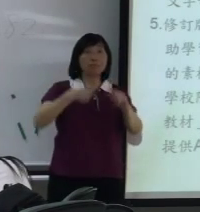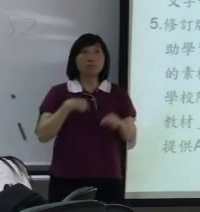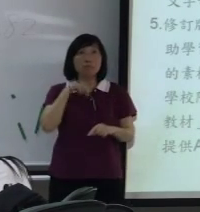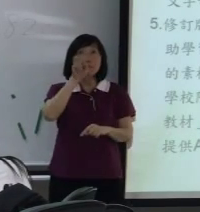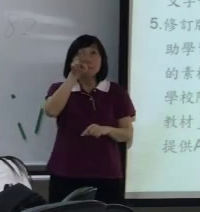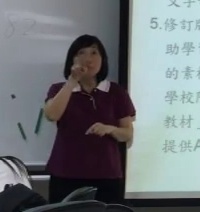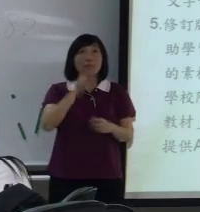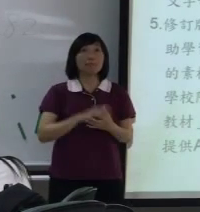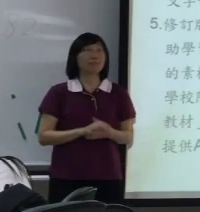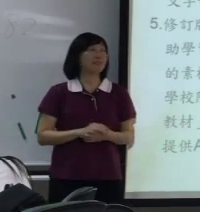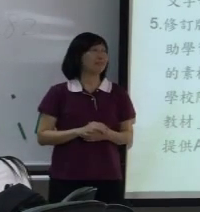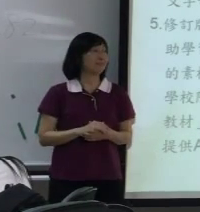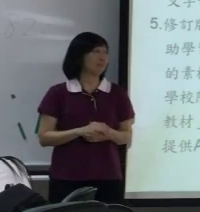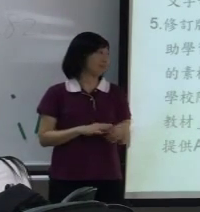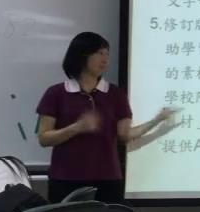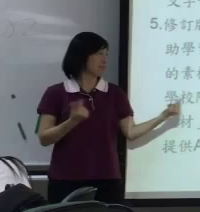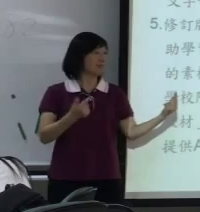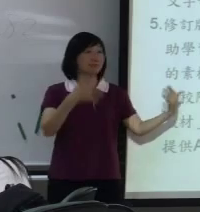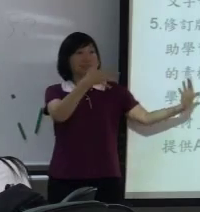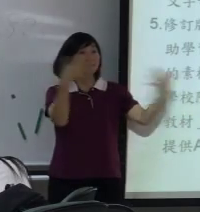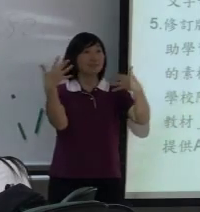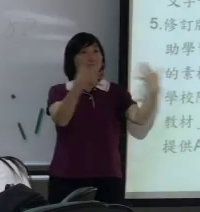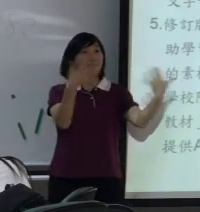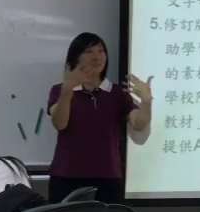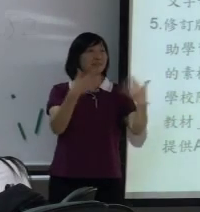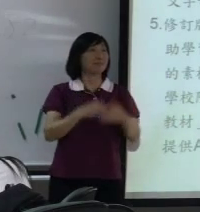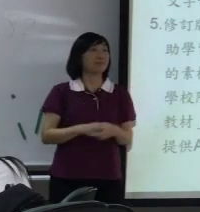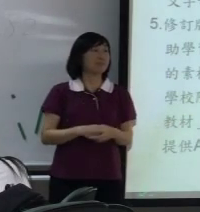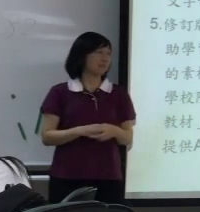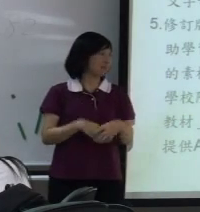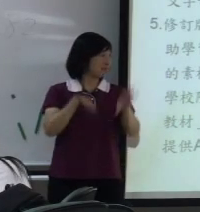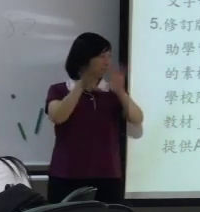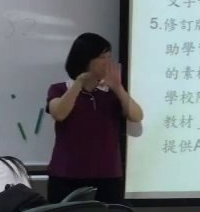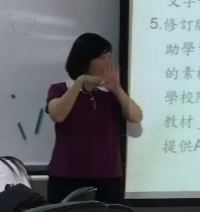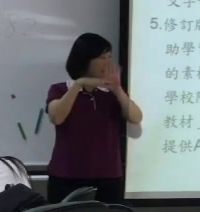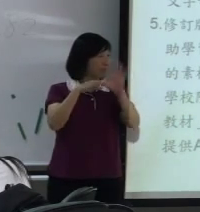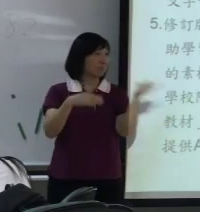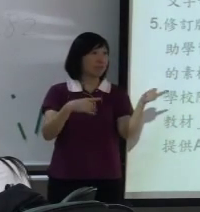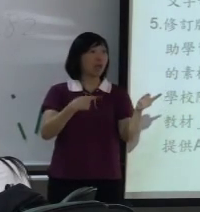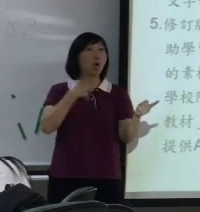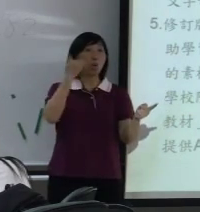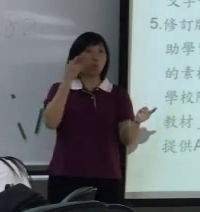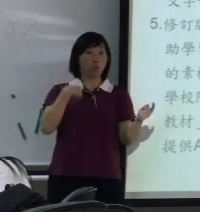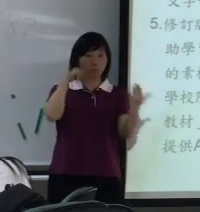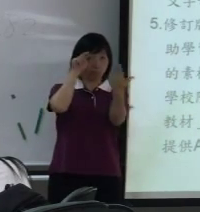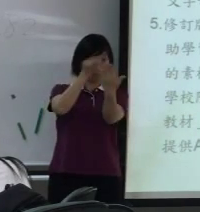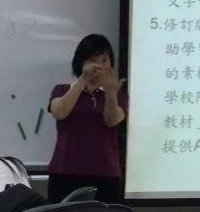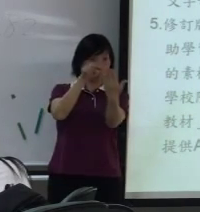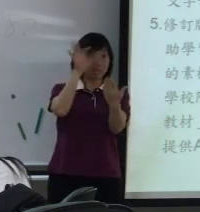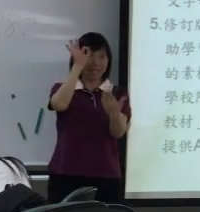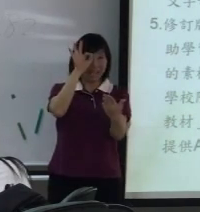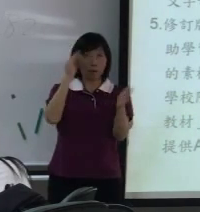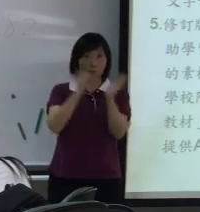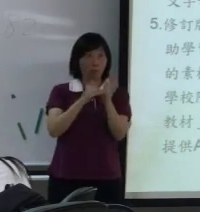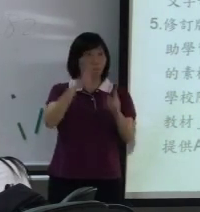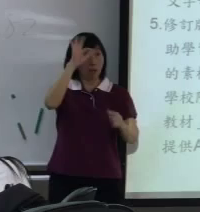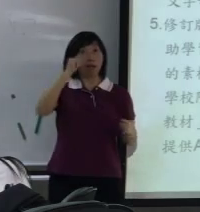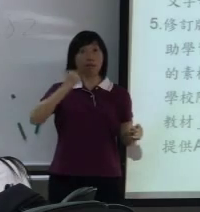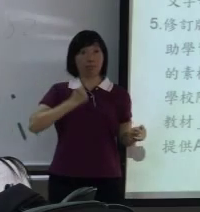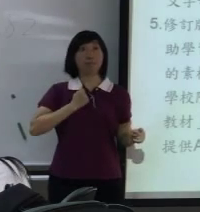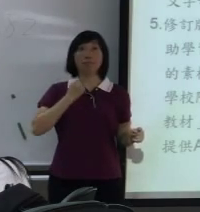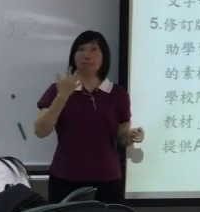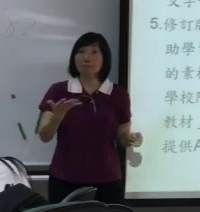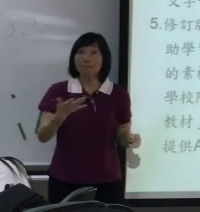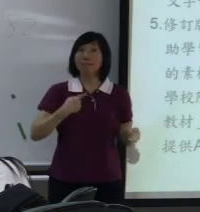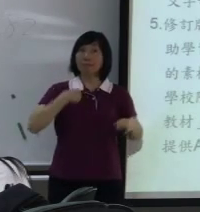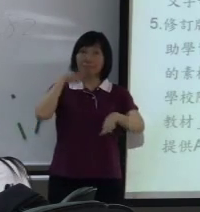些词汇跟这些绘画跟这些短文，你看呐，懂不懂？会不